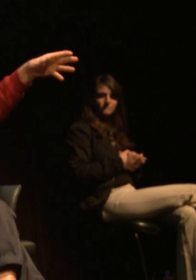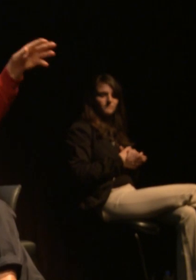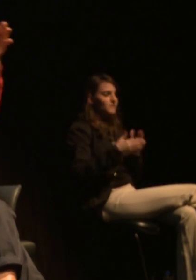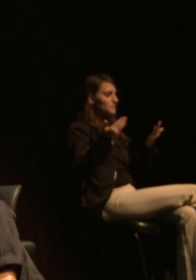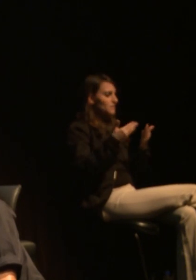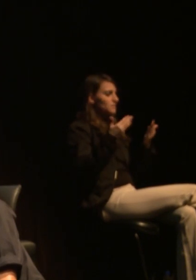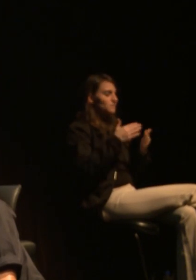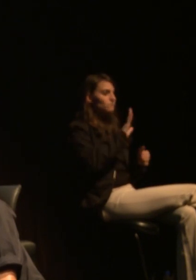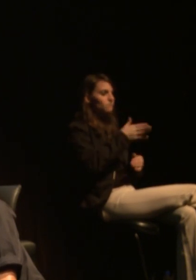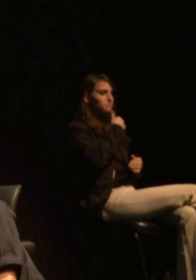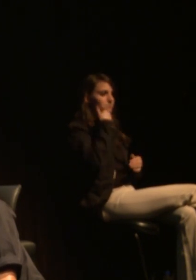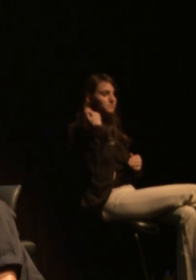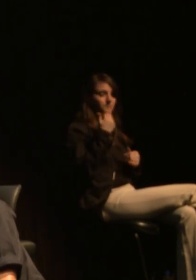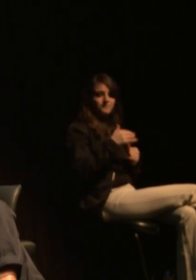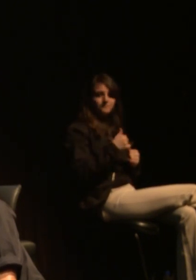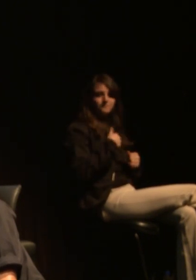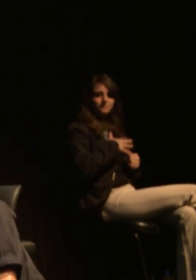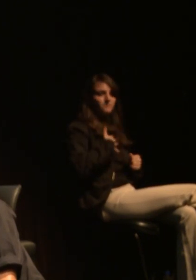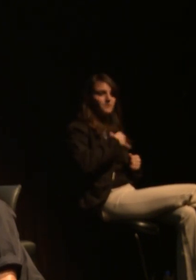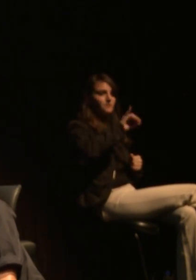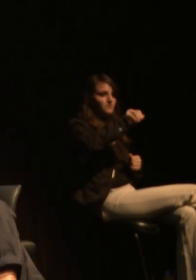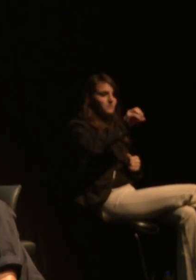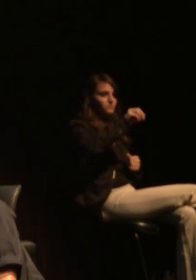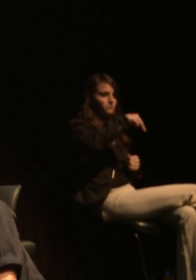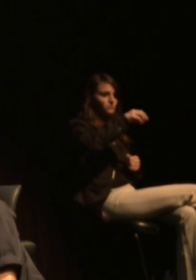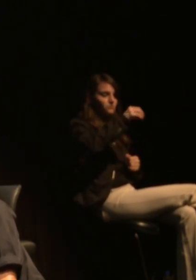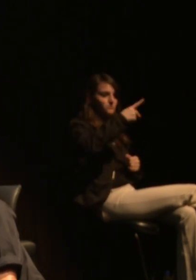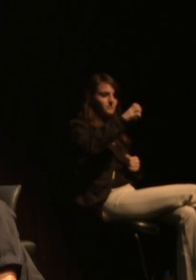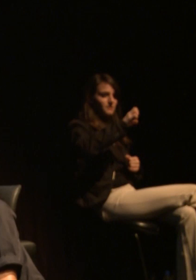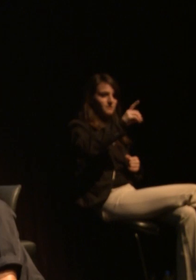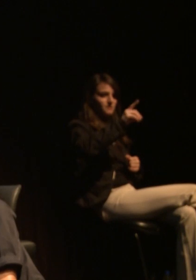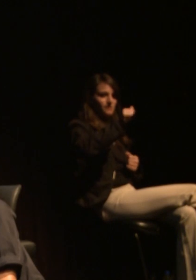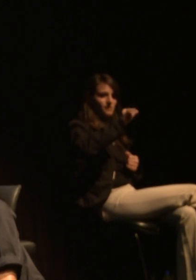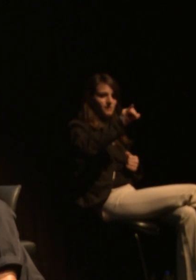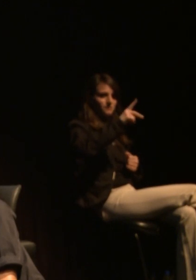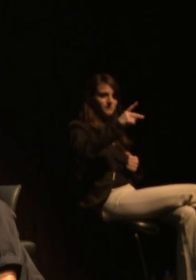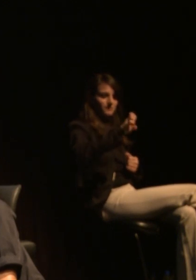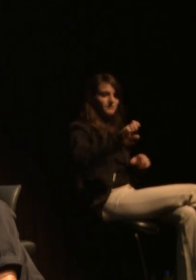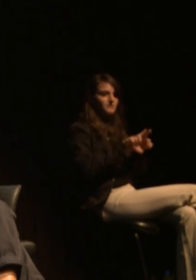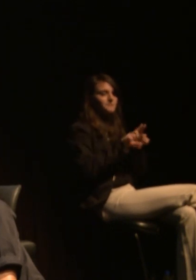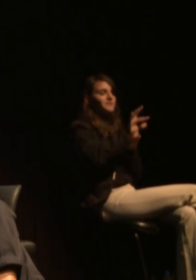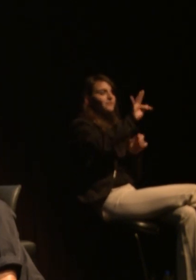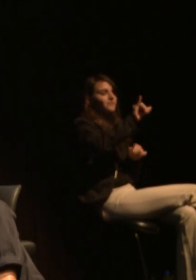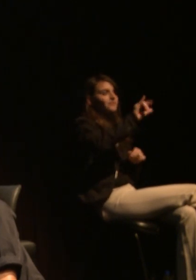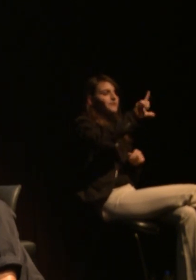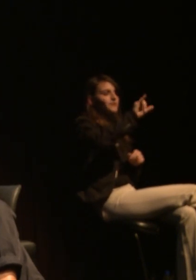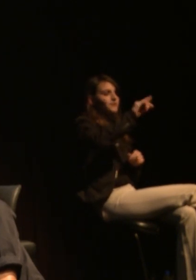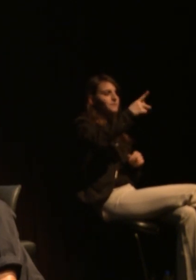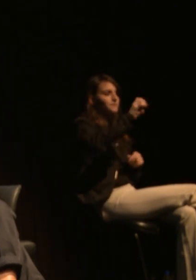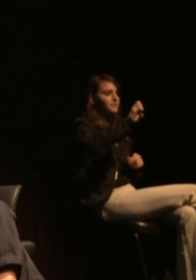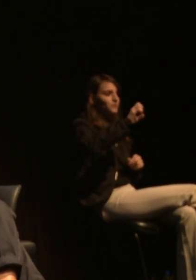atual, mas já morreu. Eu gostei muito de John Updike e Philip Roth, também dois